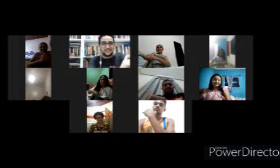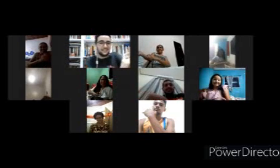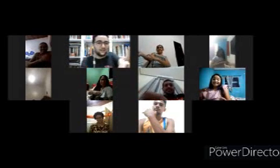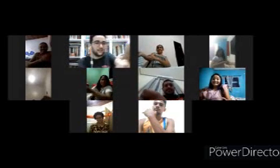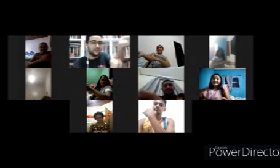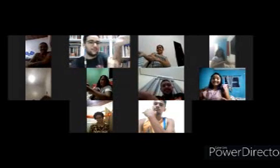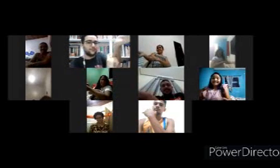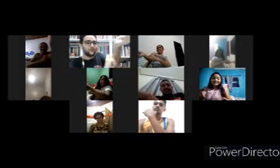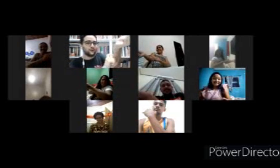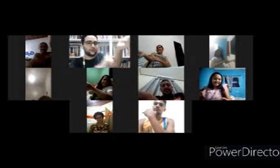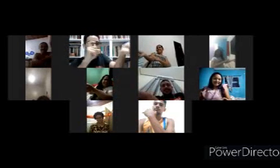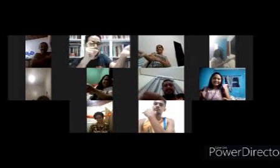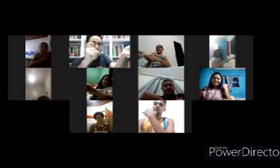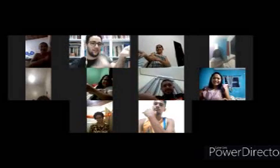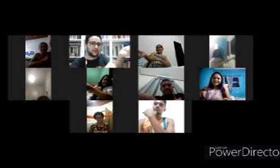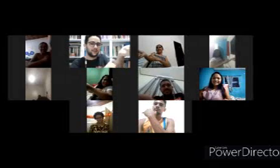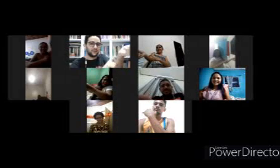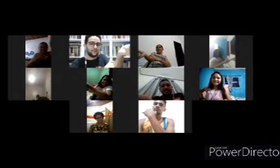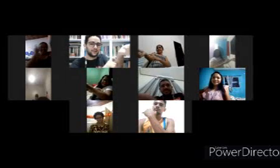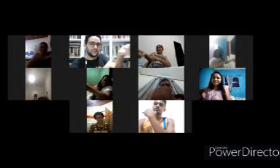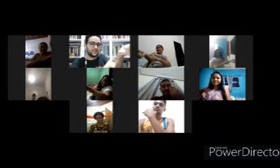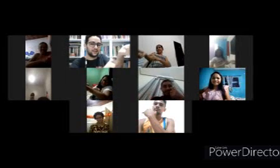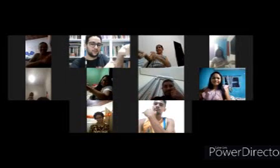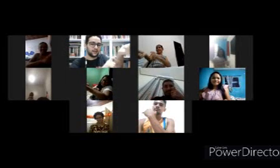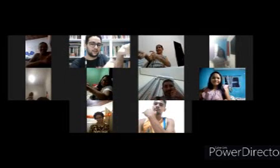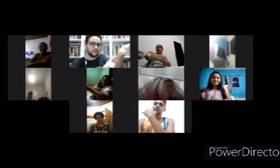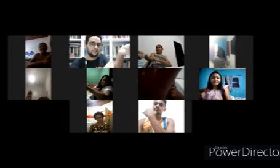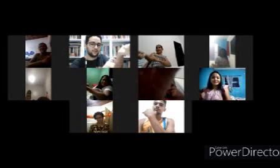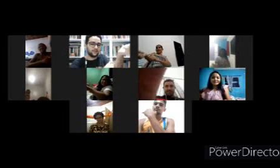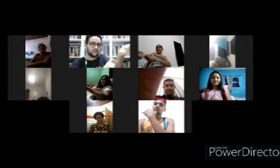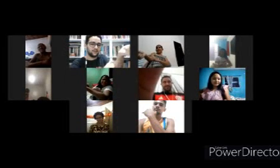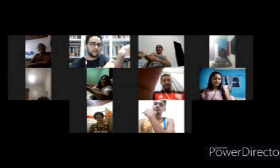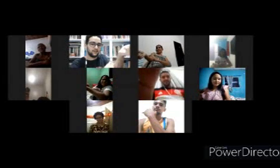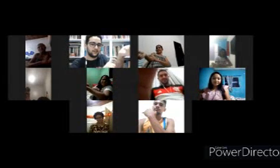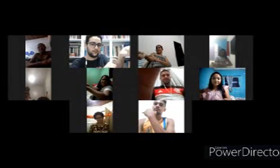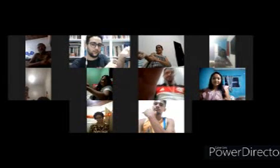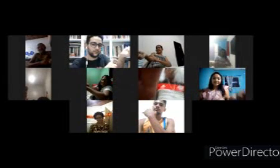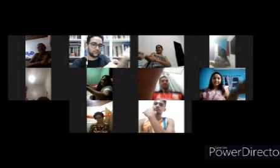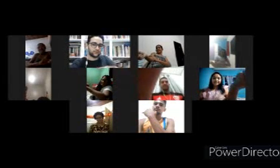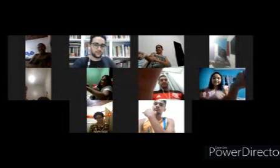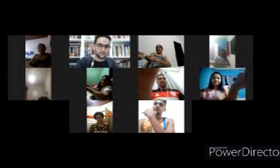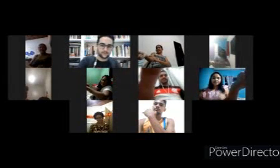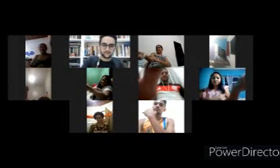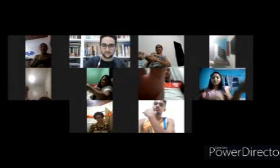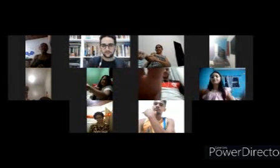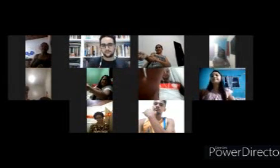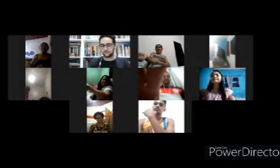Assim, ó, nervoso, passando assim, ó, aqui, ó, na parte interna do braço. Nervoso.